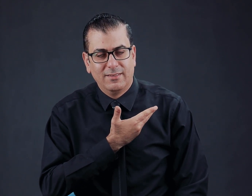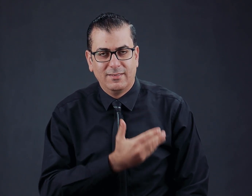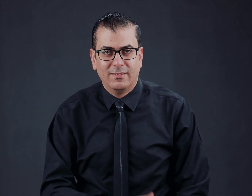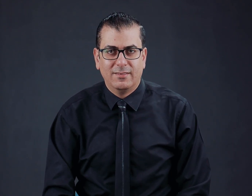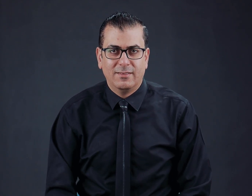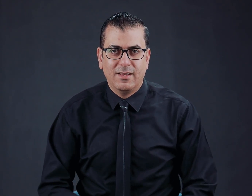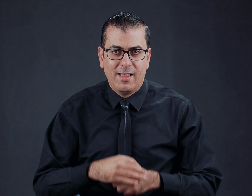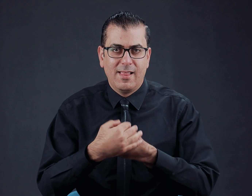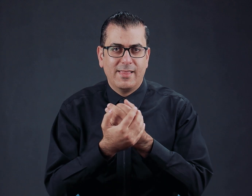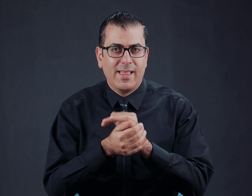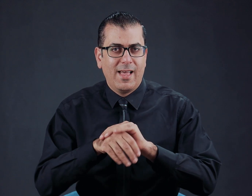نابلس،